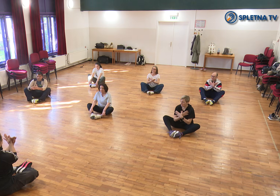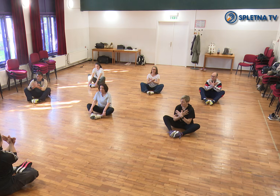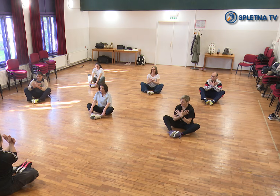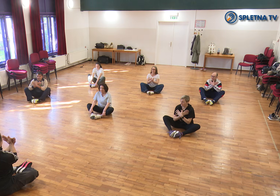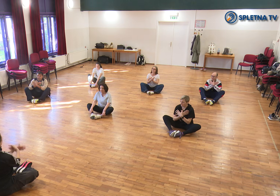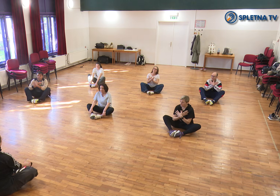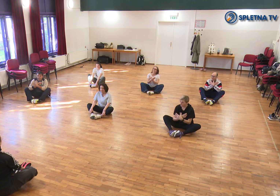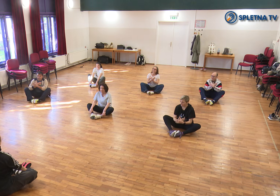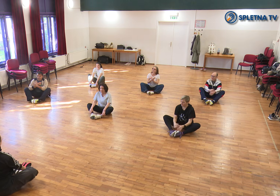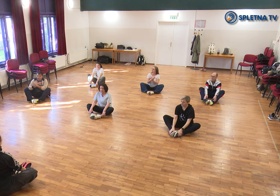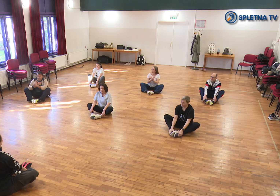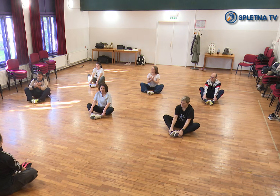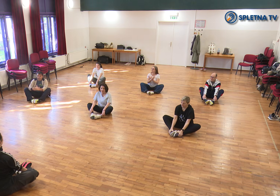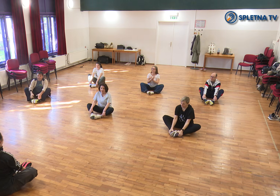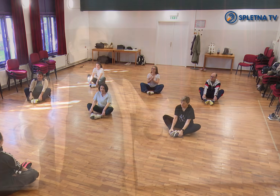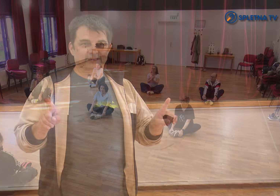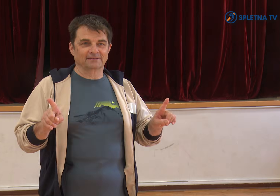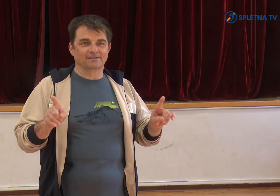That don't make it better.